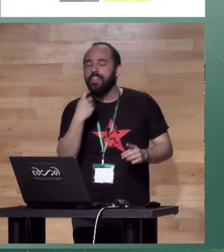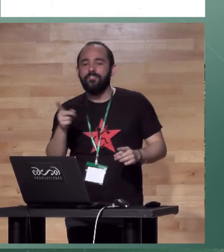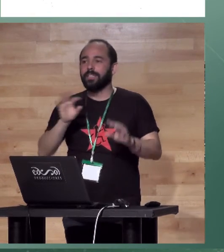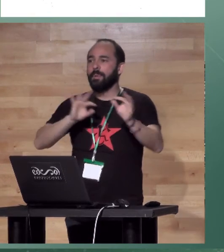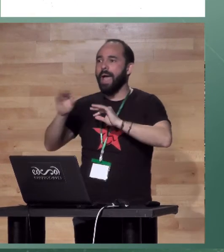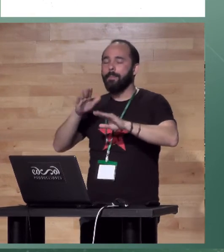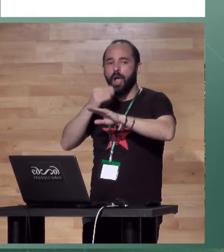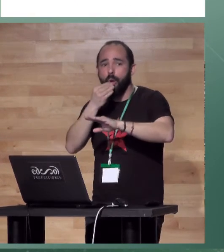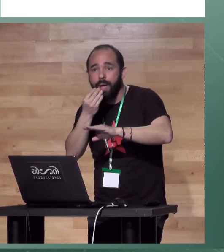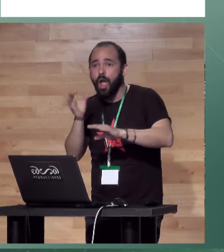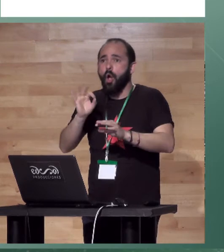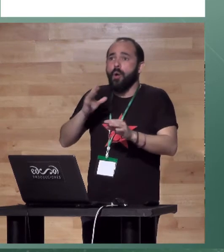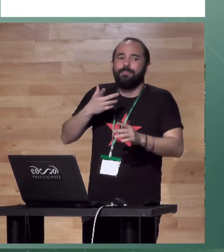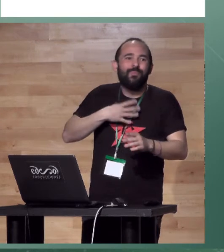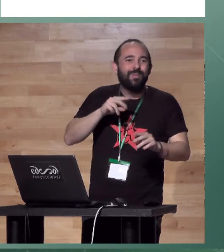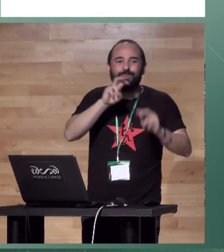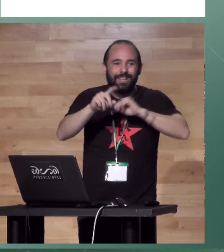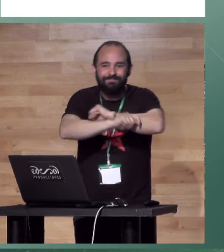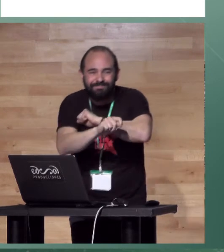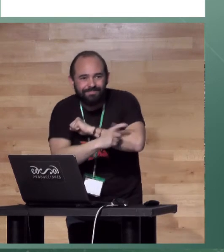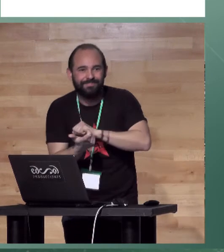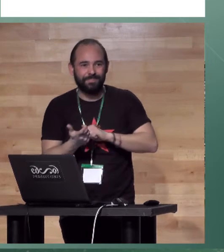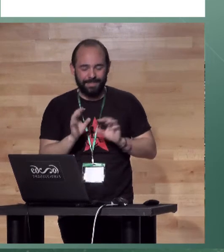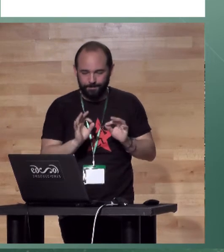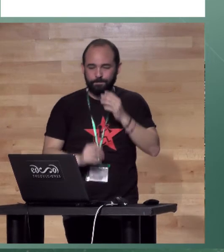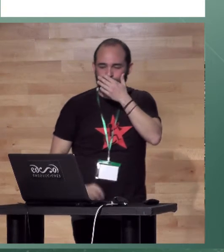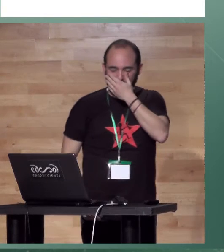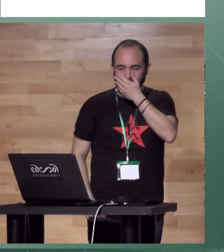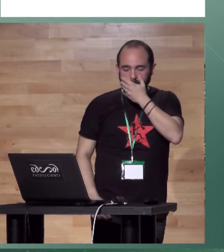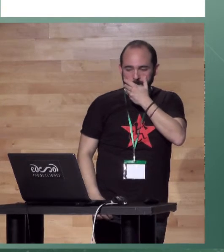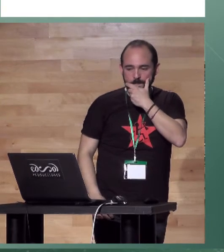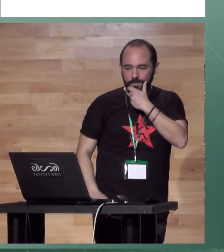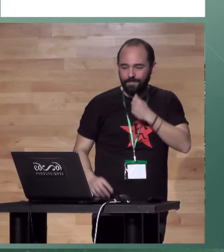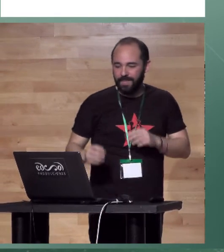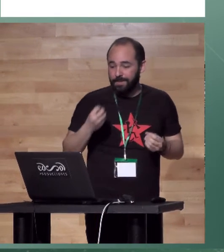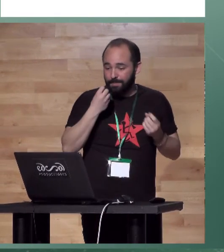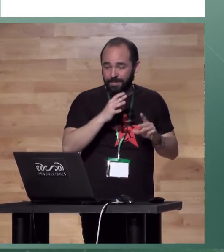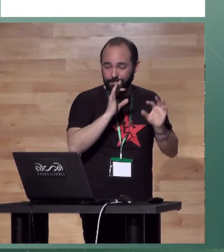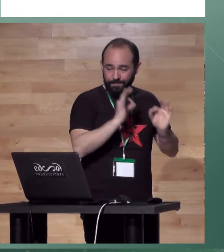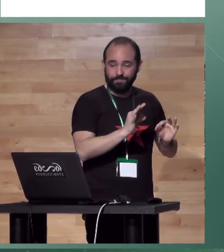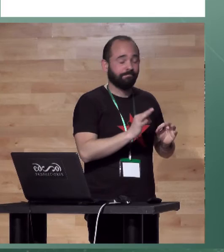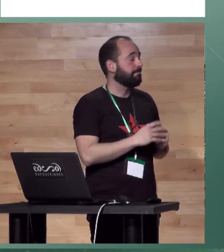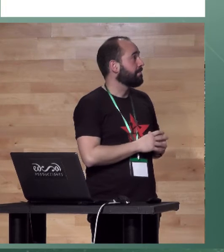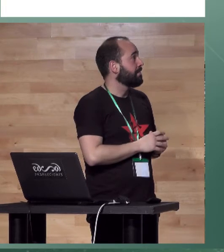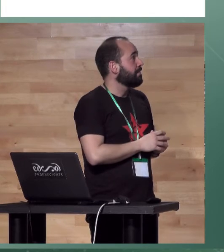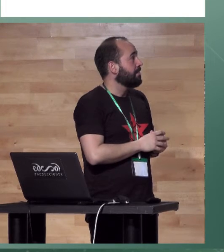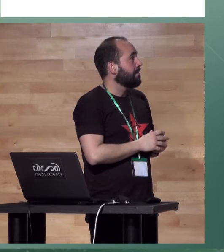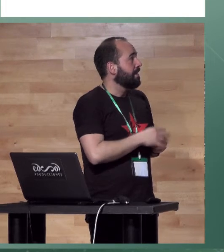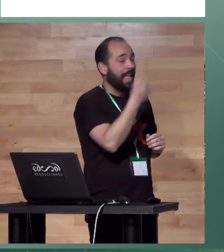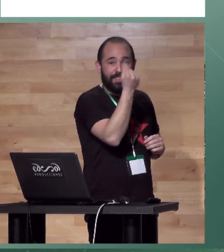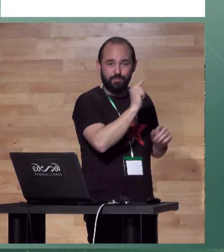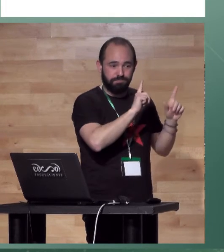facilidad de organización. No hace falta preparar que si para comer, que si, en fin, me facilita mucho el trabajo.